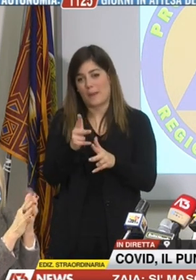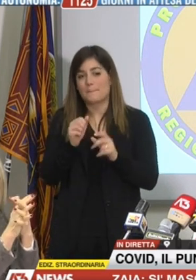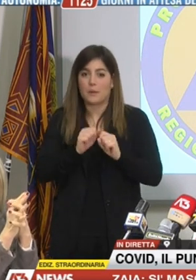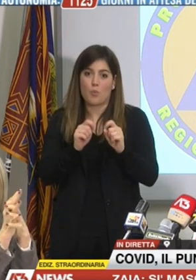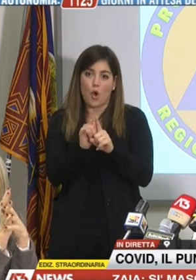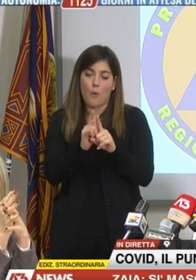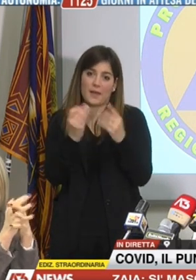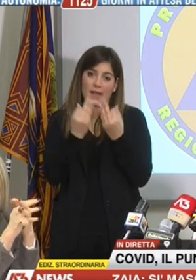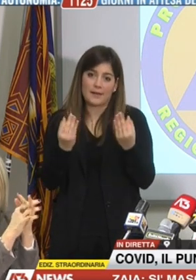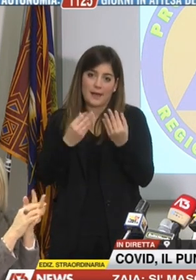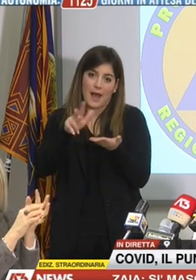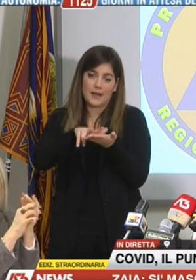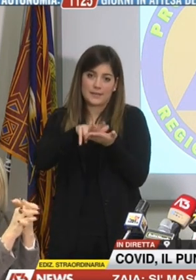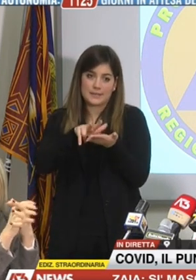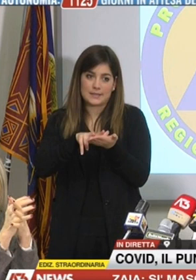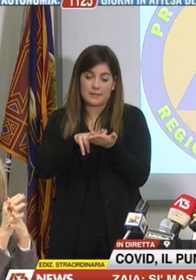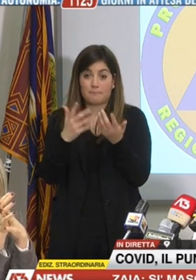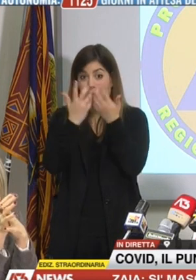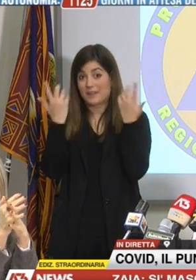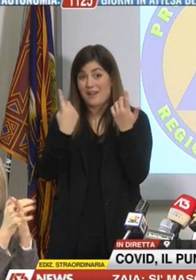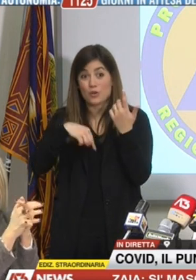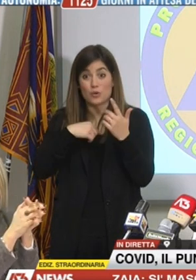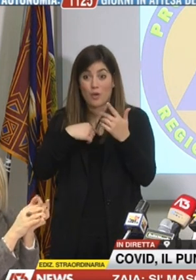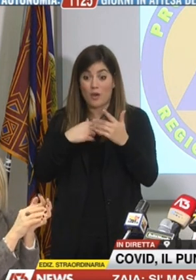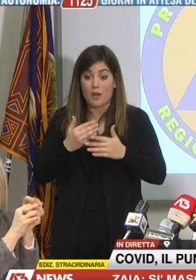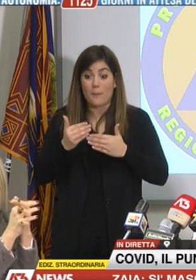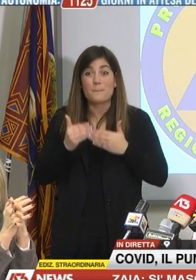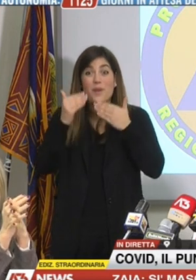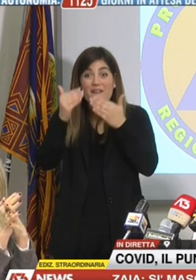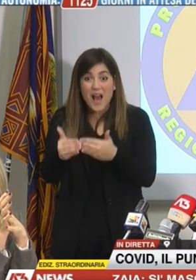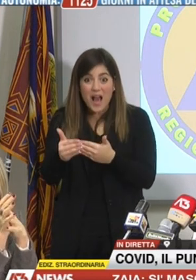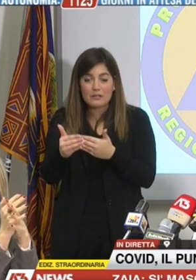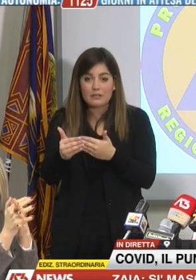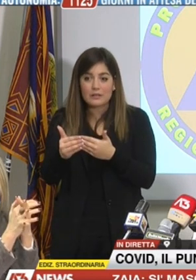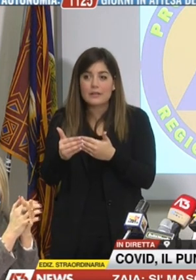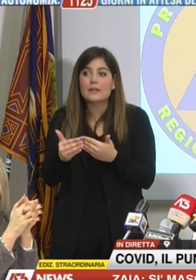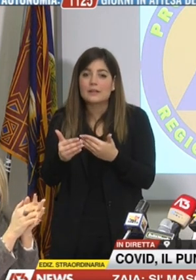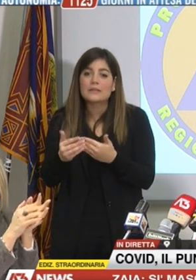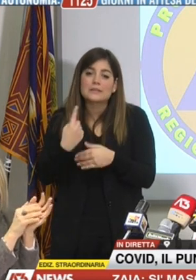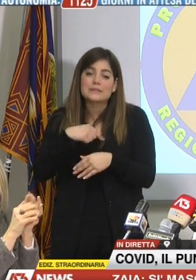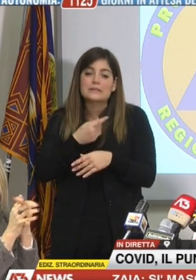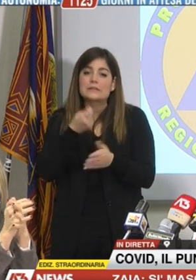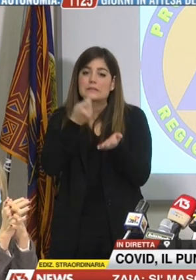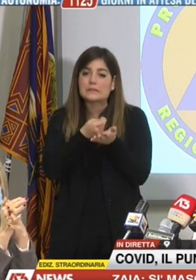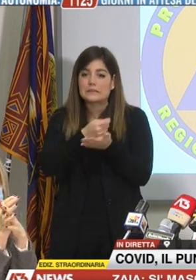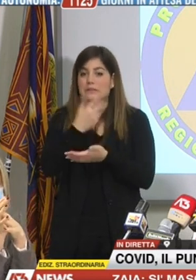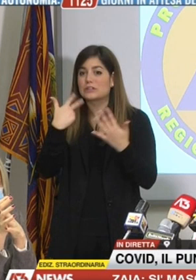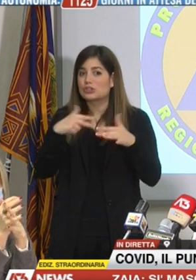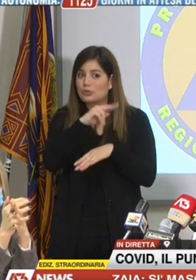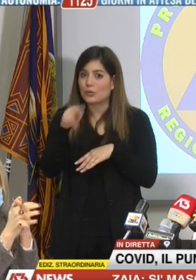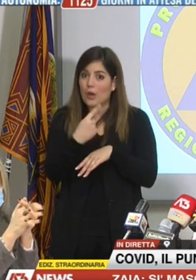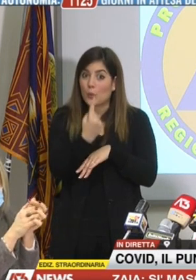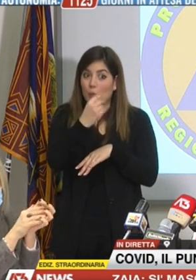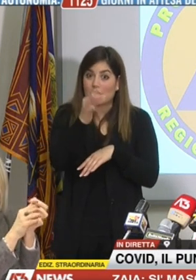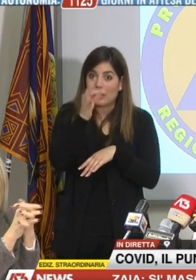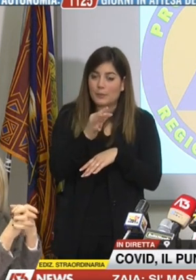tutta sincerità, noi non abbiamo forza per andare avanti a 18 euro a tampone, lo sanno già, troveremo un altro accordo.